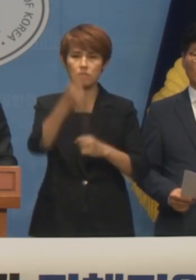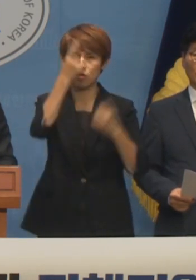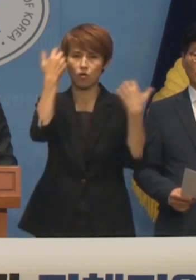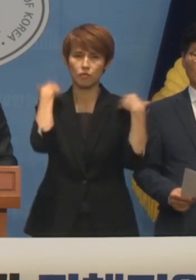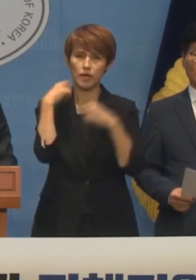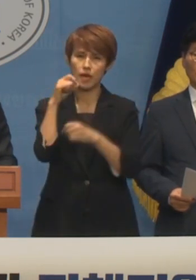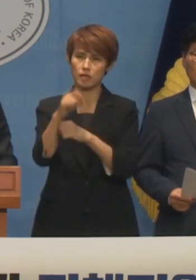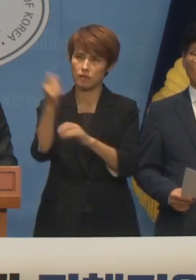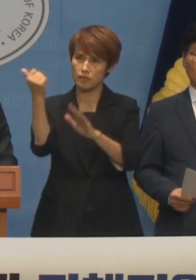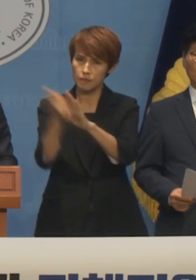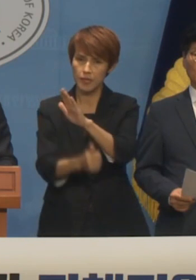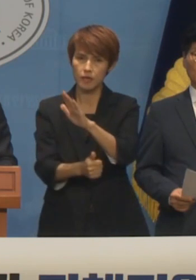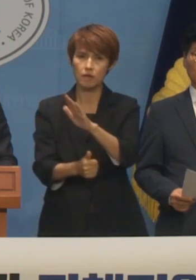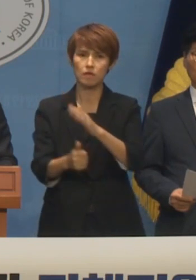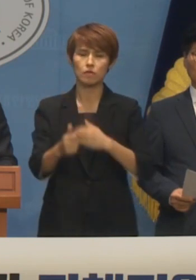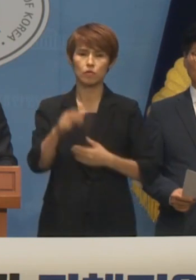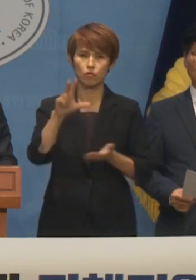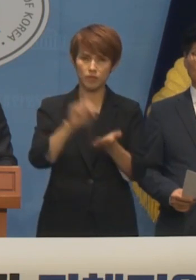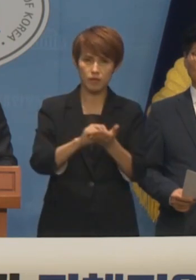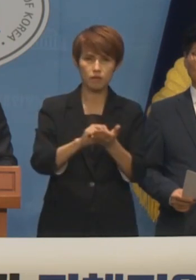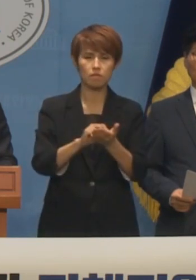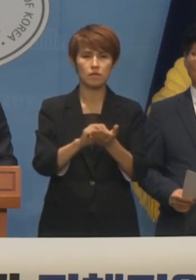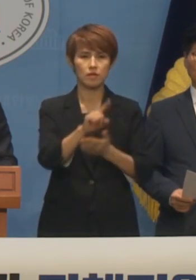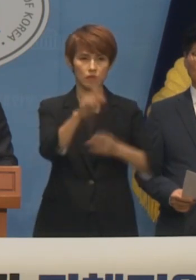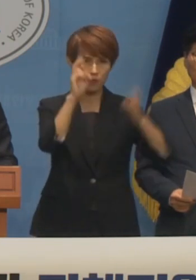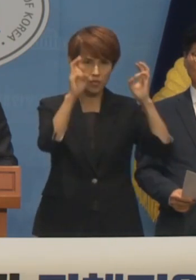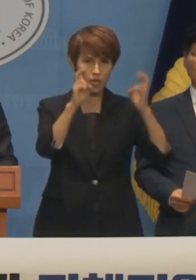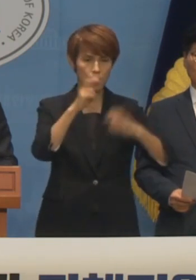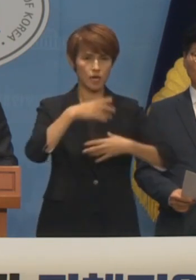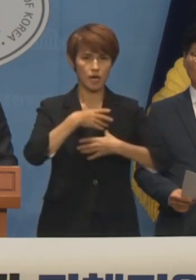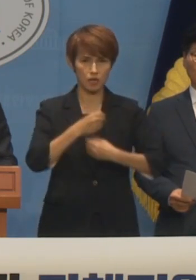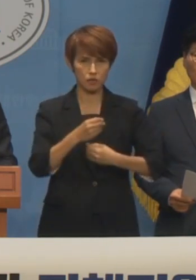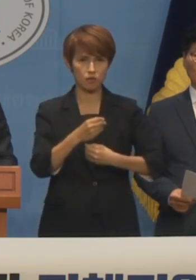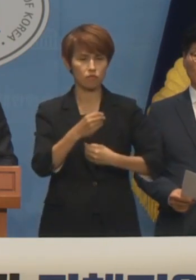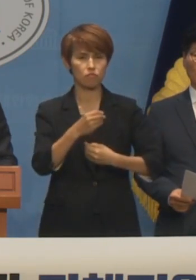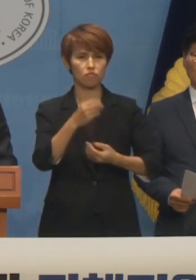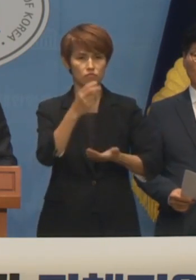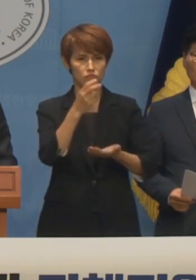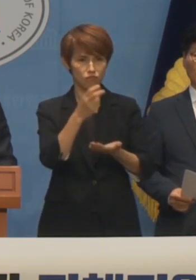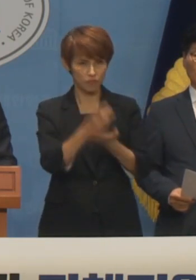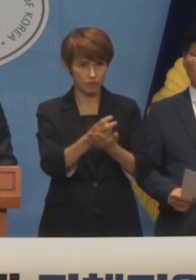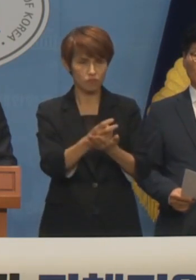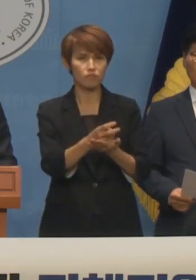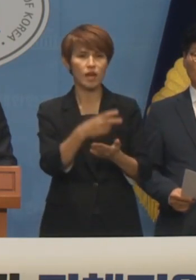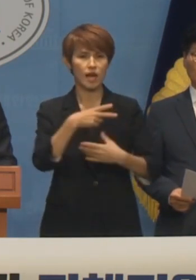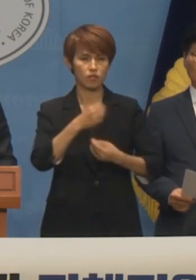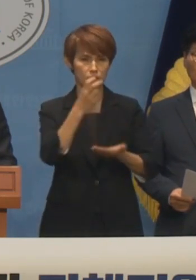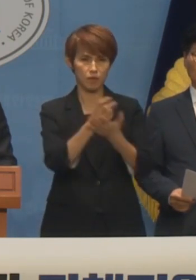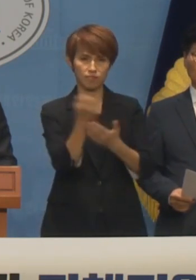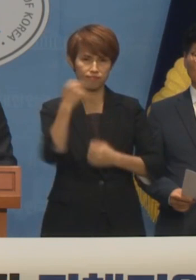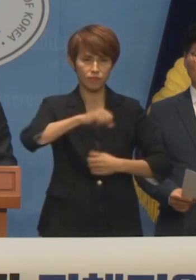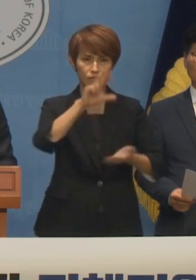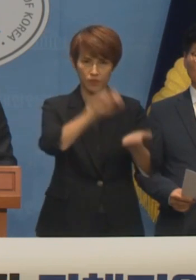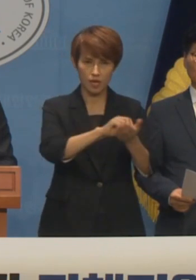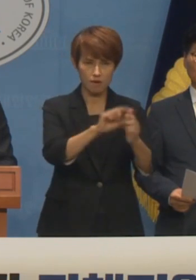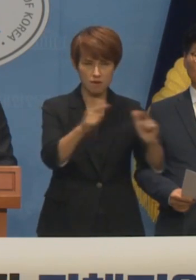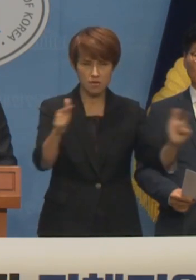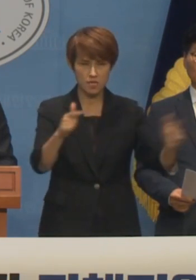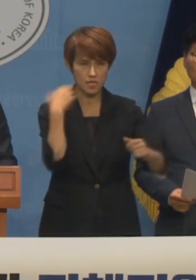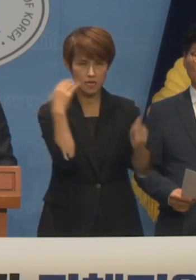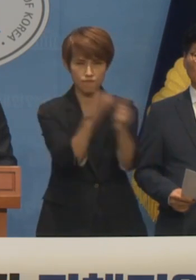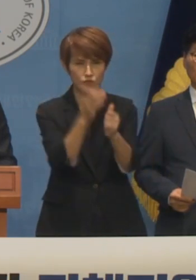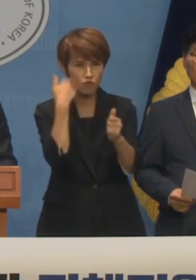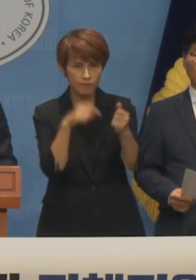제도 미비, 아리셀 측의 안전보건 조치 의무 미확보 등 참사의 진실과 책임 소재를 규명하는